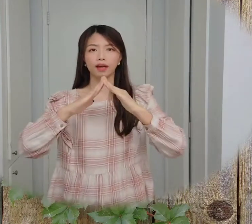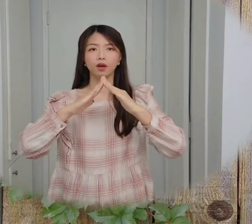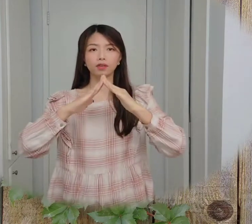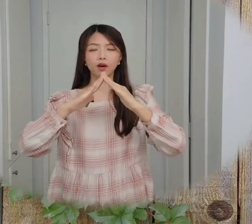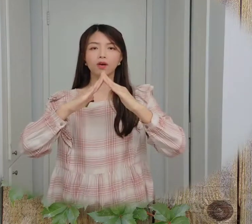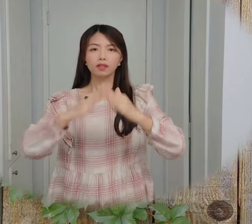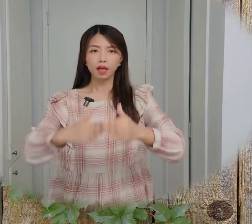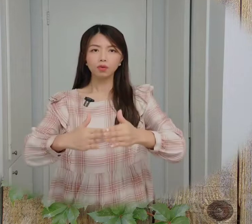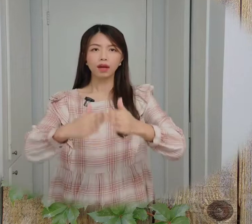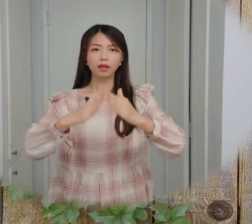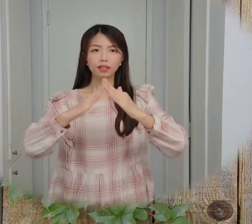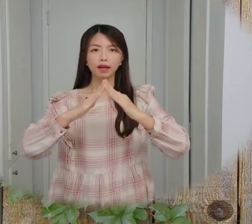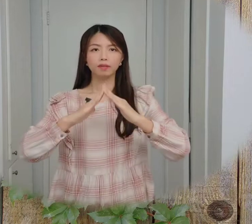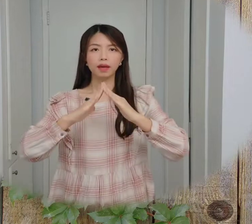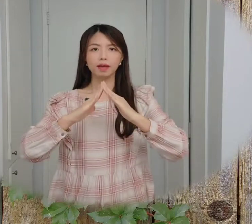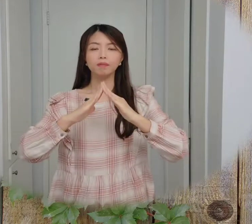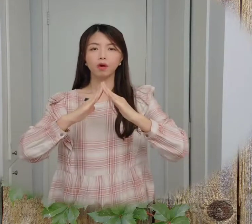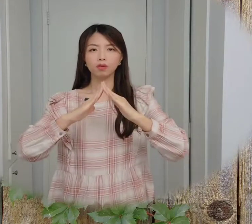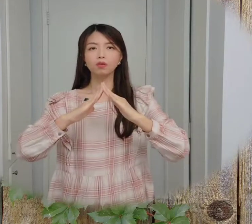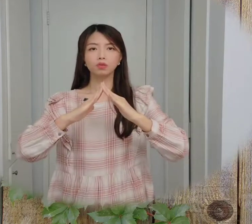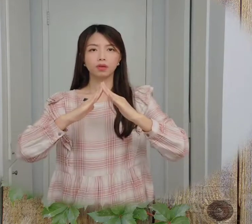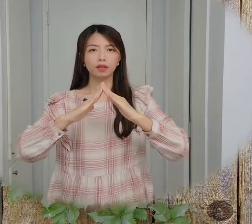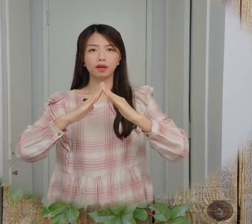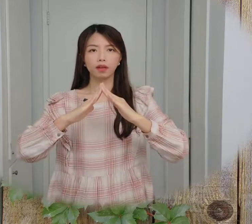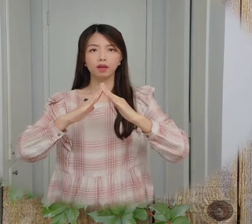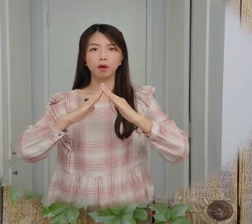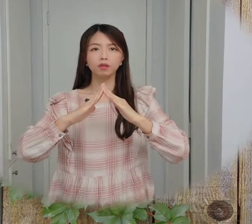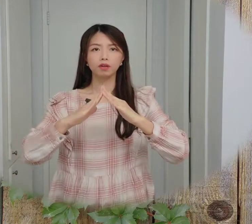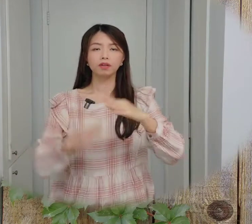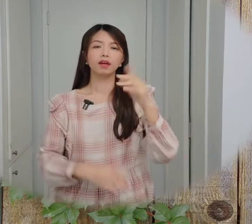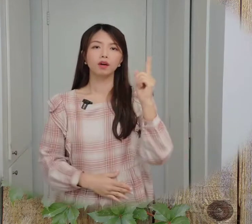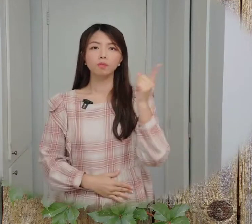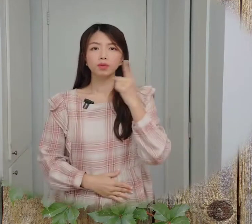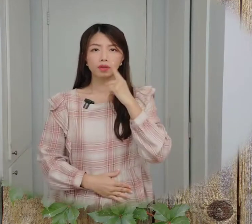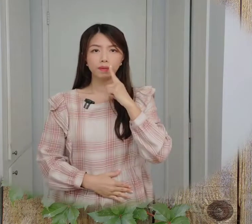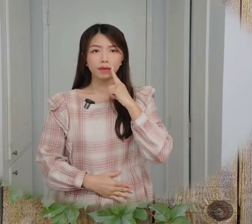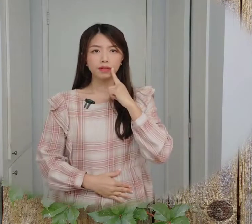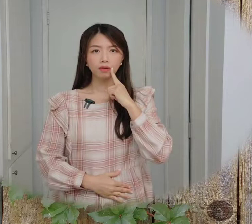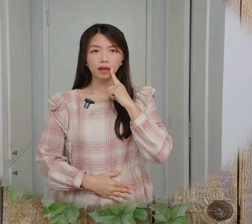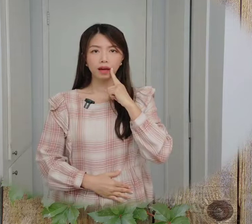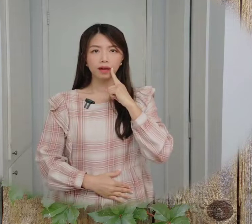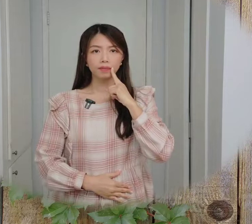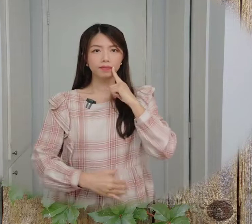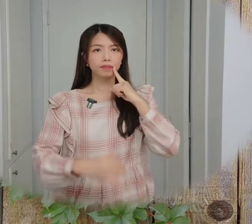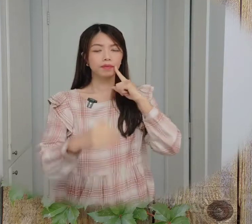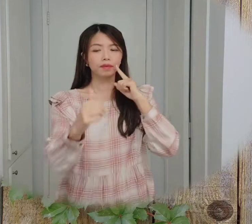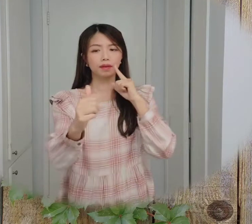세우라. 여기서 세우다 하신 다음에 명령 수어를 하셔야 돼요. 명령은 검지로 입 앞에